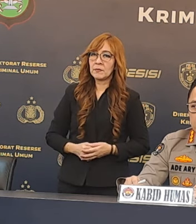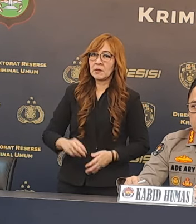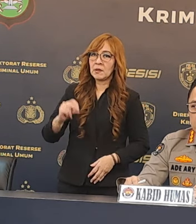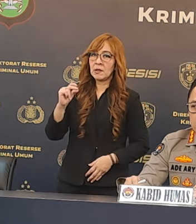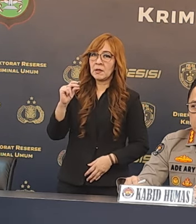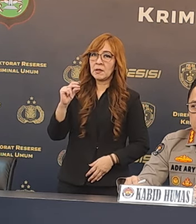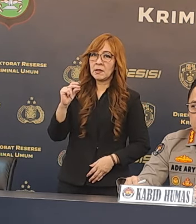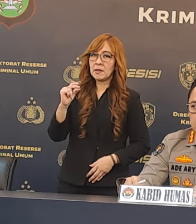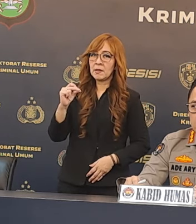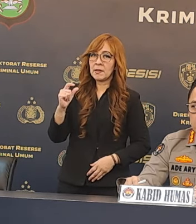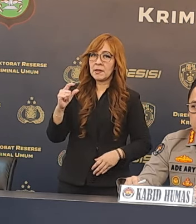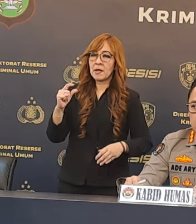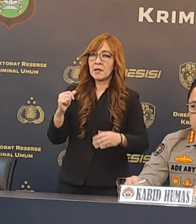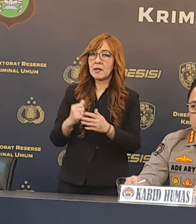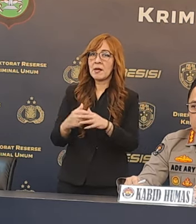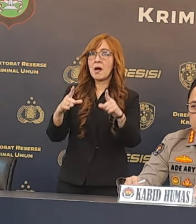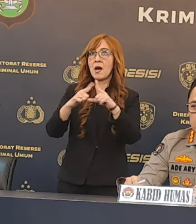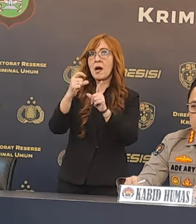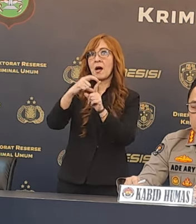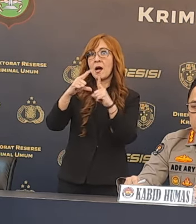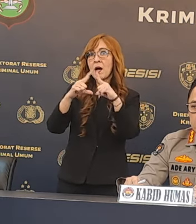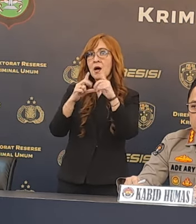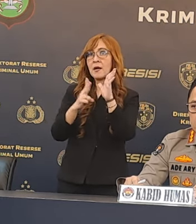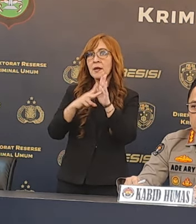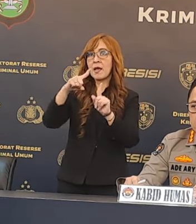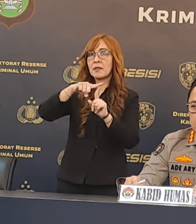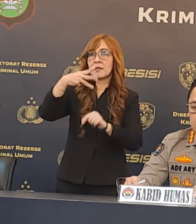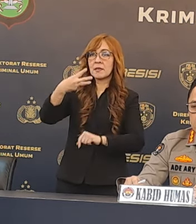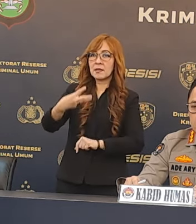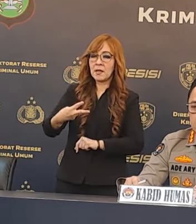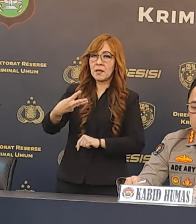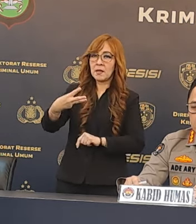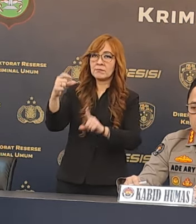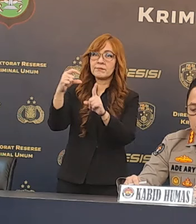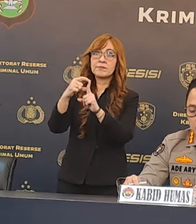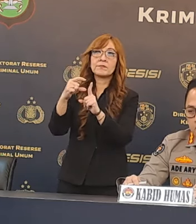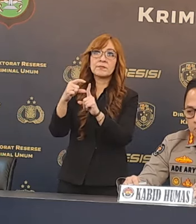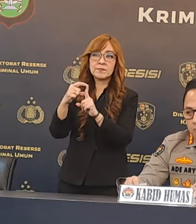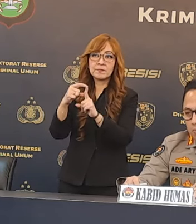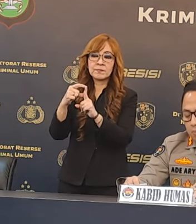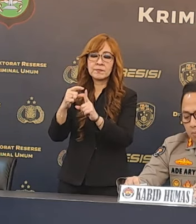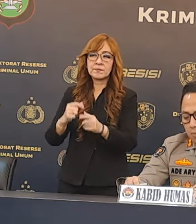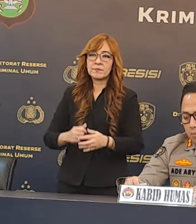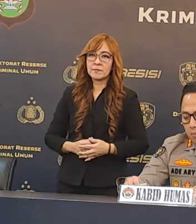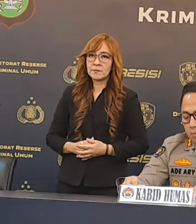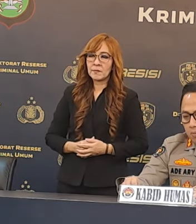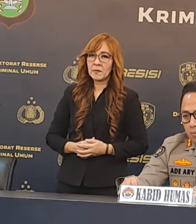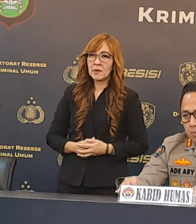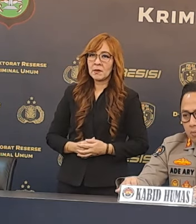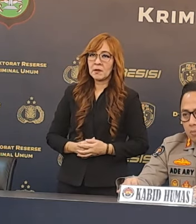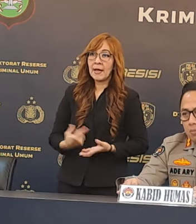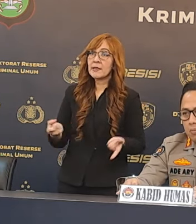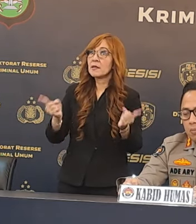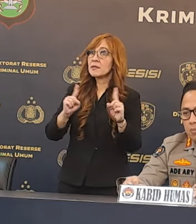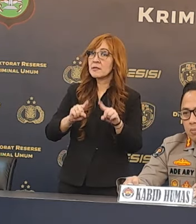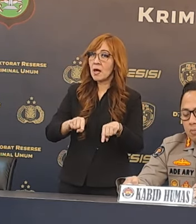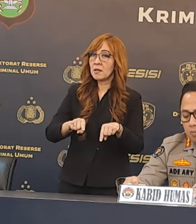Raden Adante Khalif Pramudityo atau RA, yang